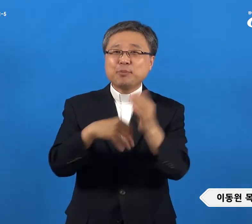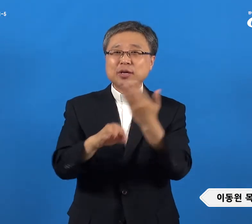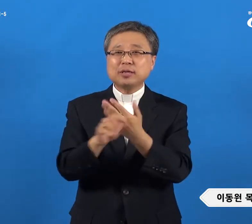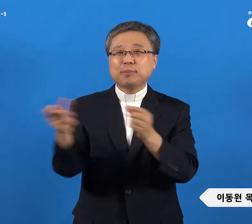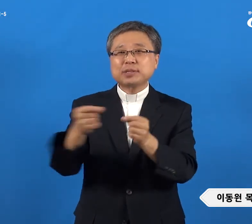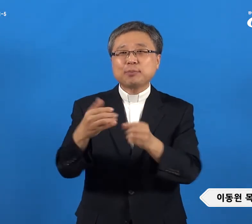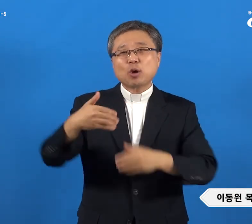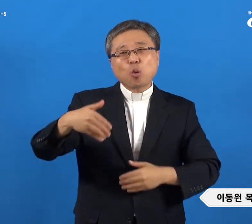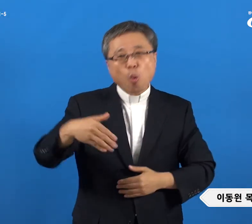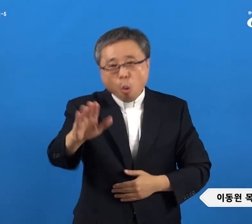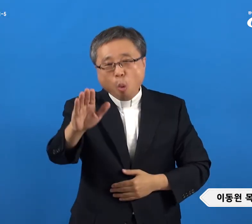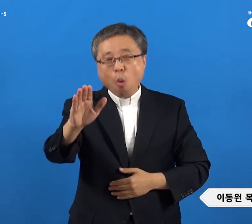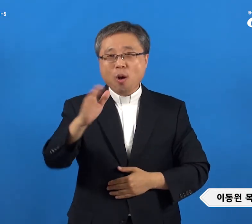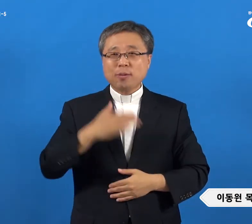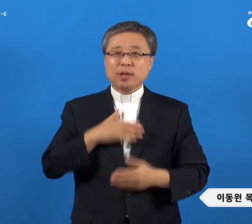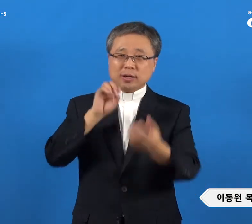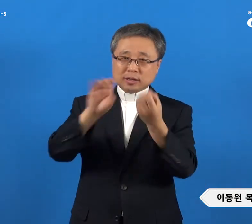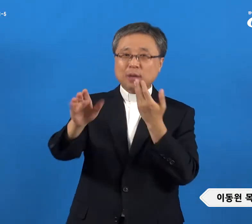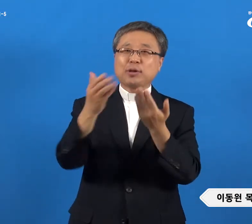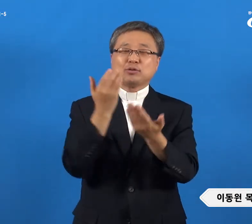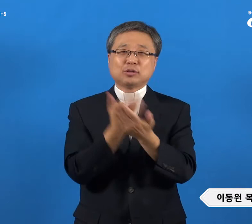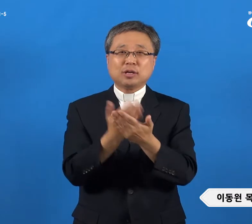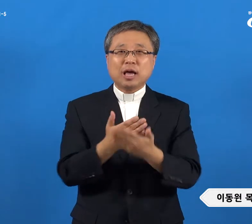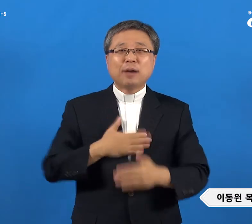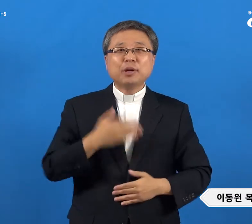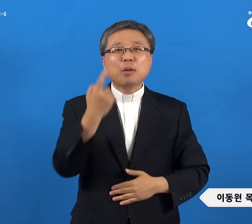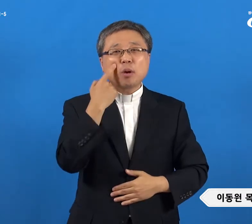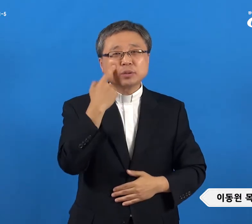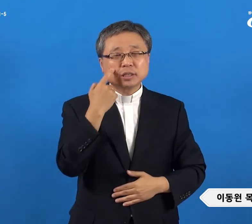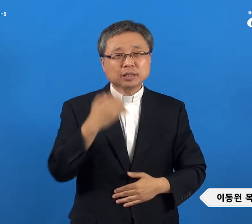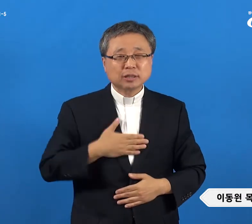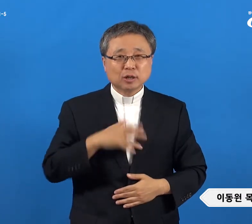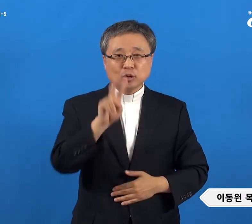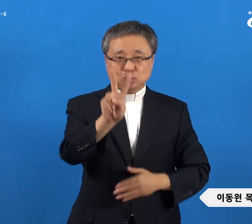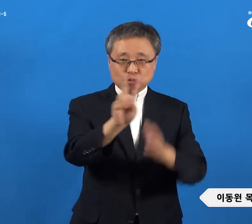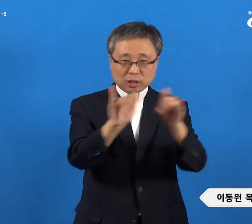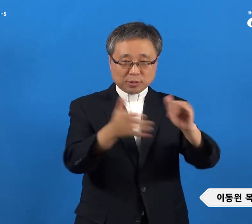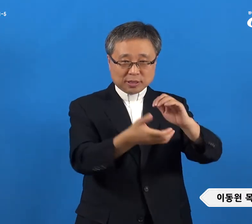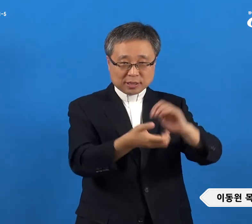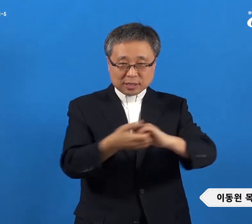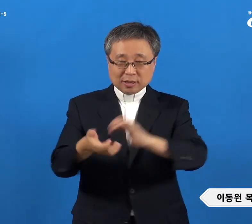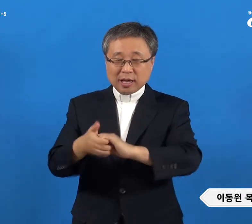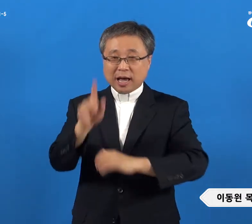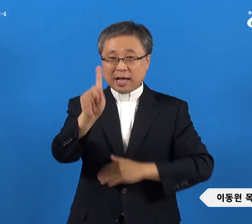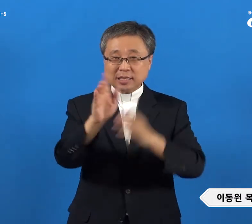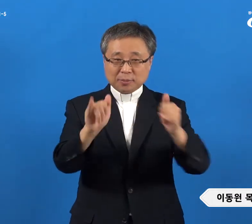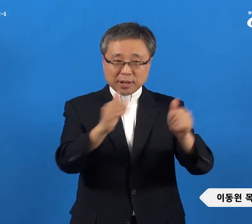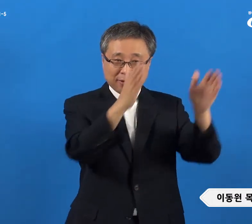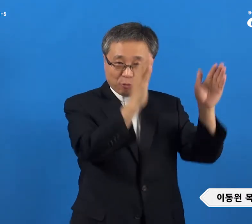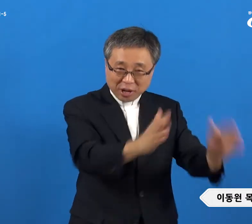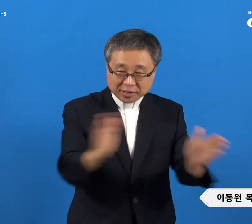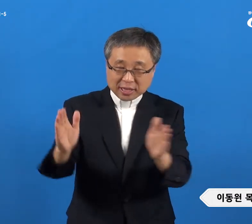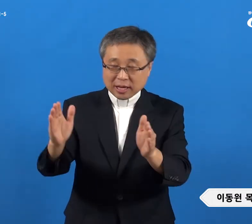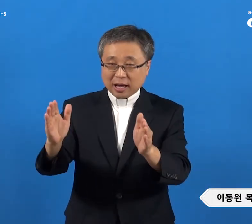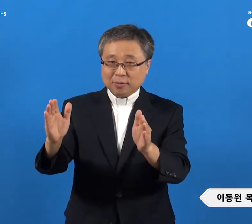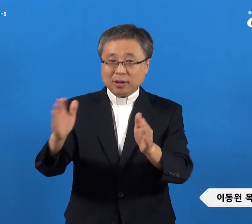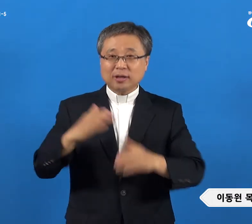go! 하고 응답을 하십시오. 한번 해보겠습니다. 자, 두 사람씩 짝을 짓고, 한 사람이 ready, 그러면 go! 한번